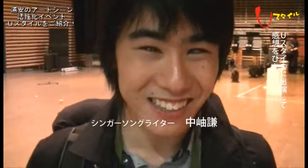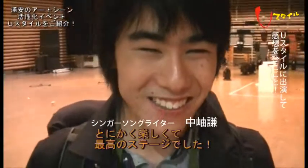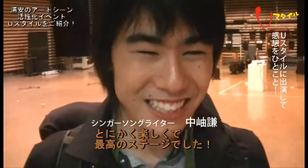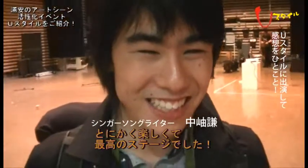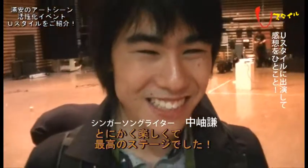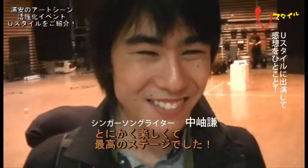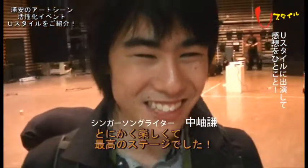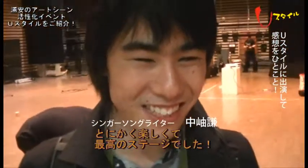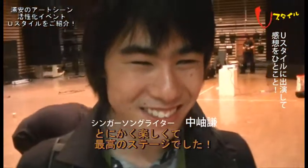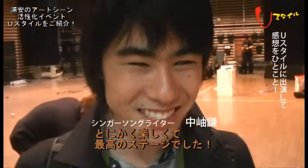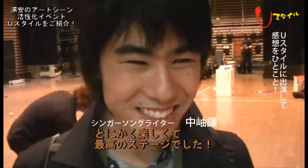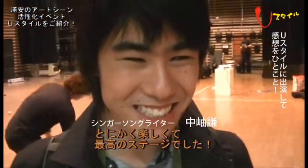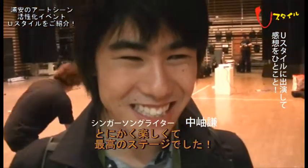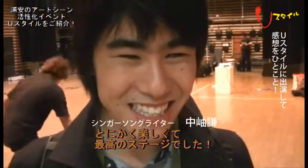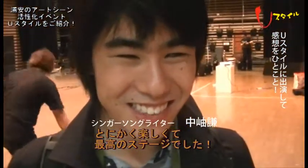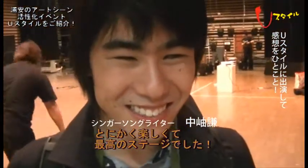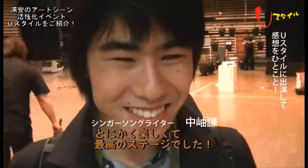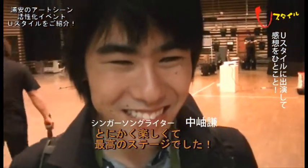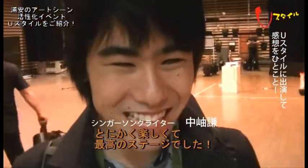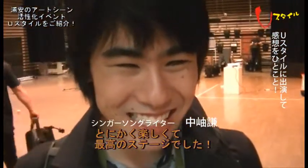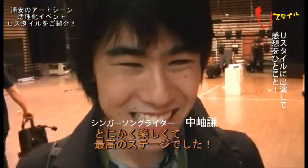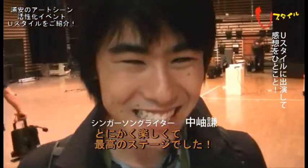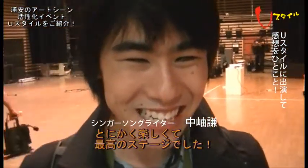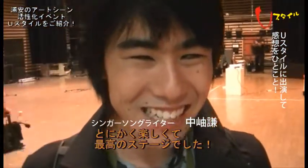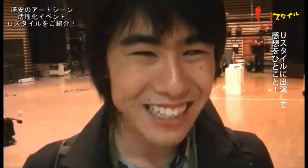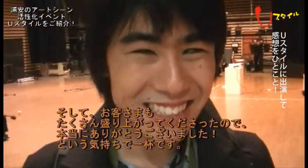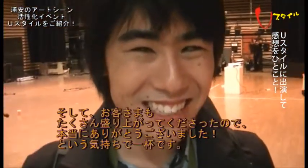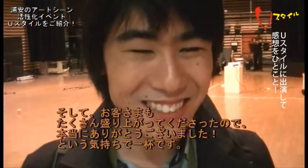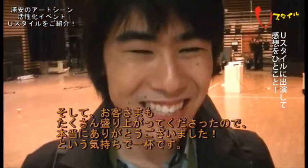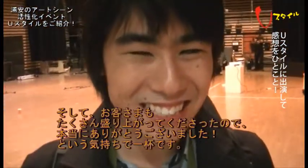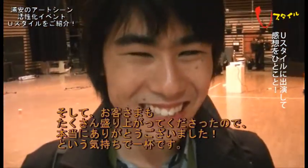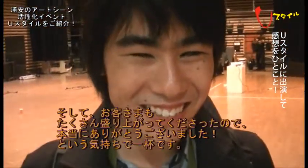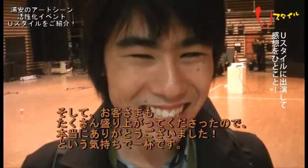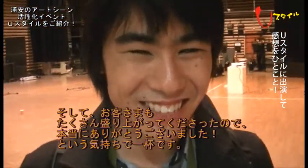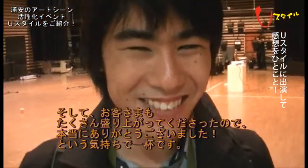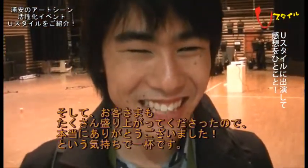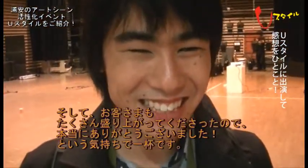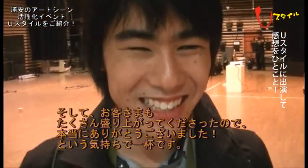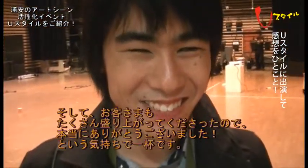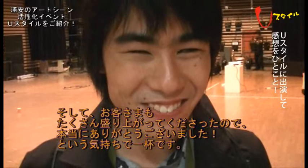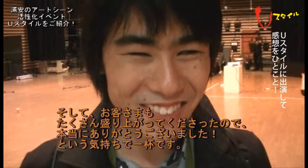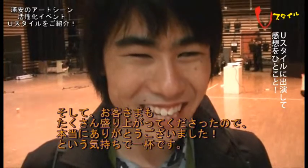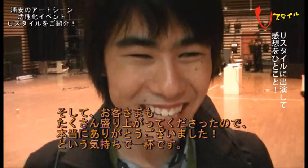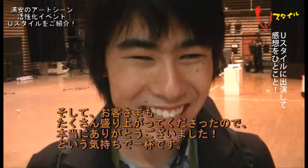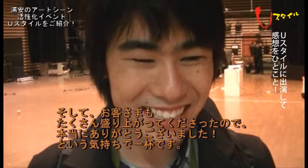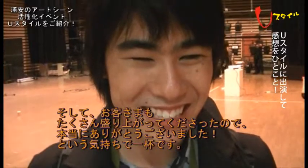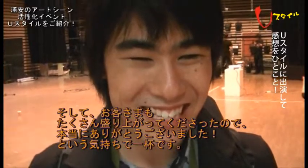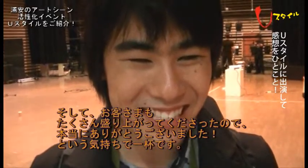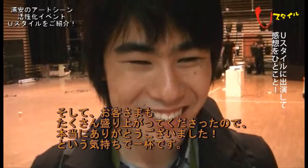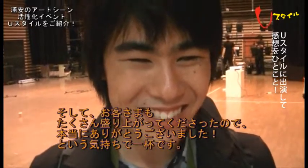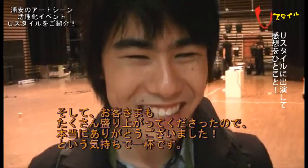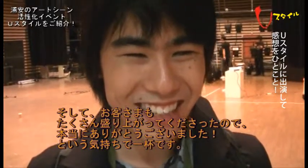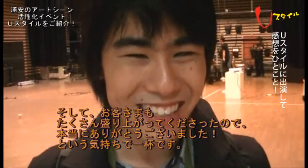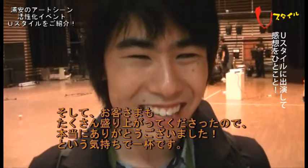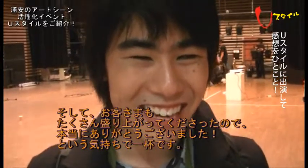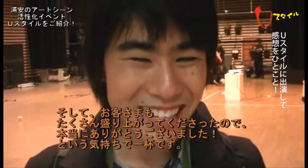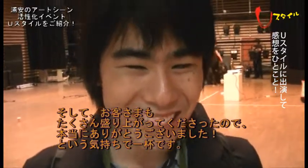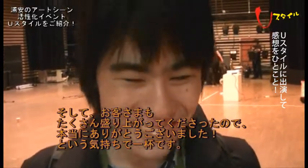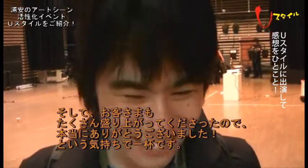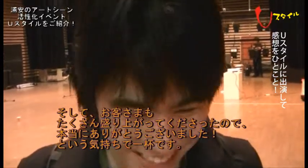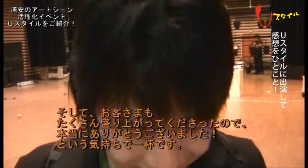見かけも楽しくて最高のステージでしたそしてお客様達も沢山盛り上がってくださって本当に